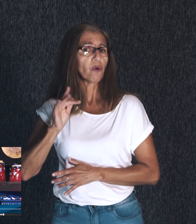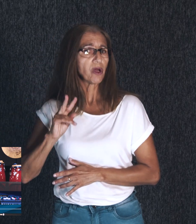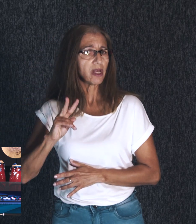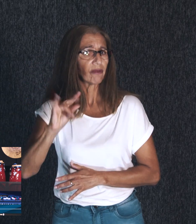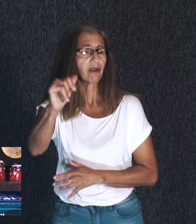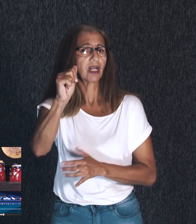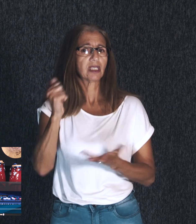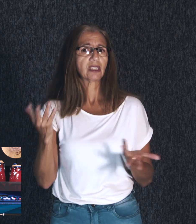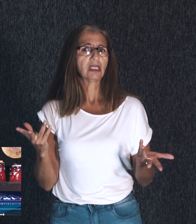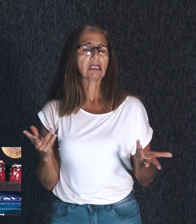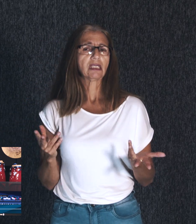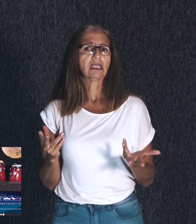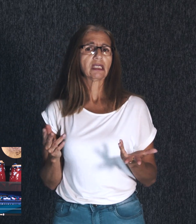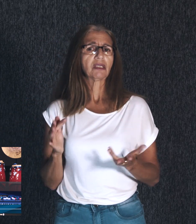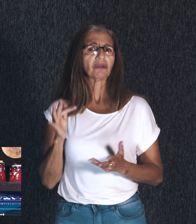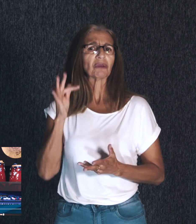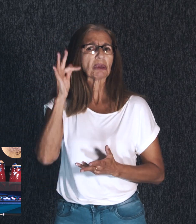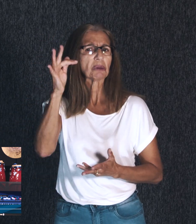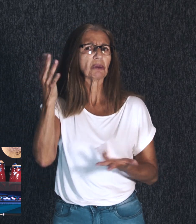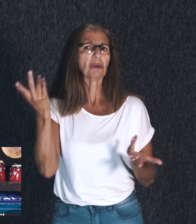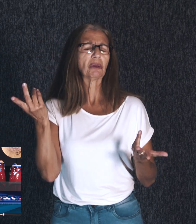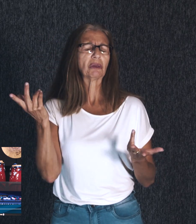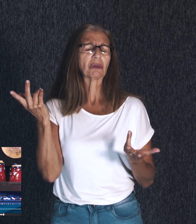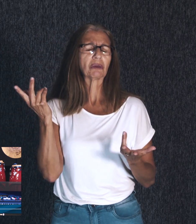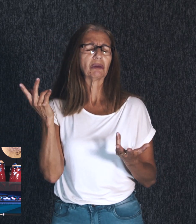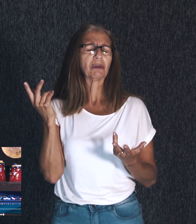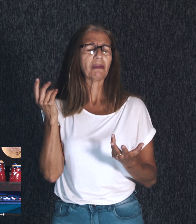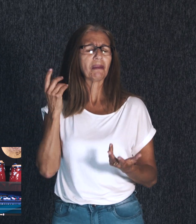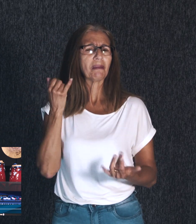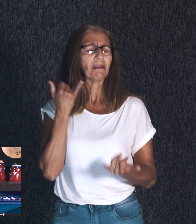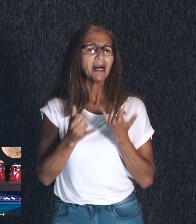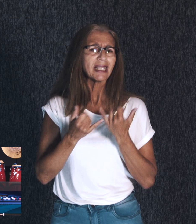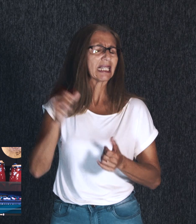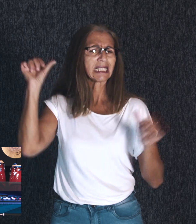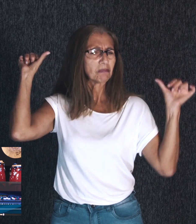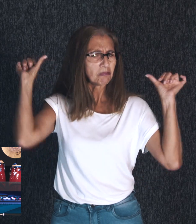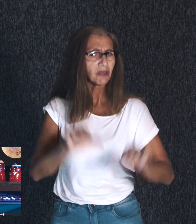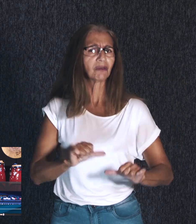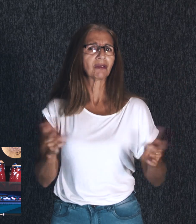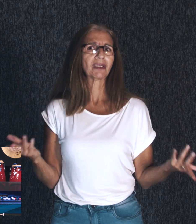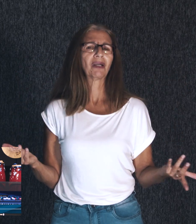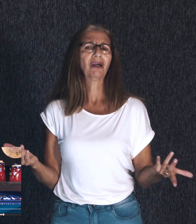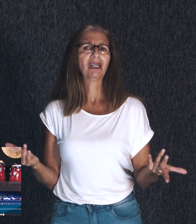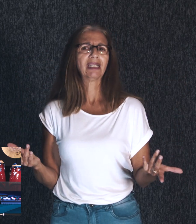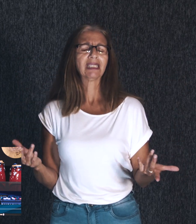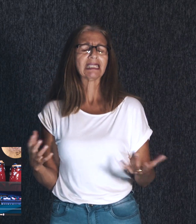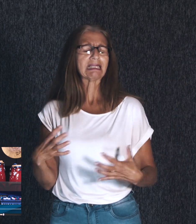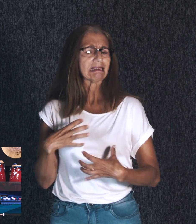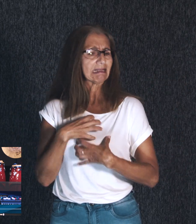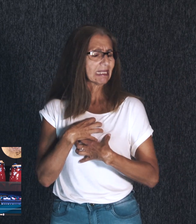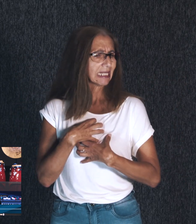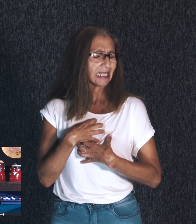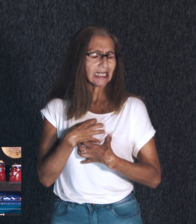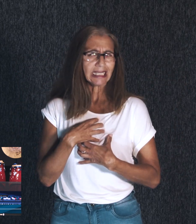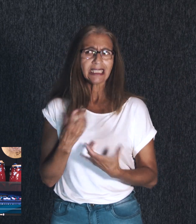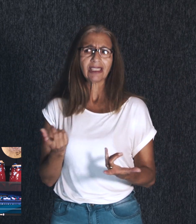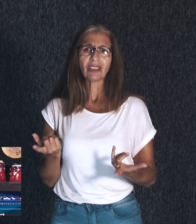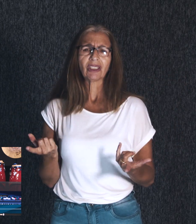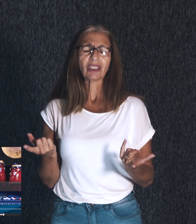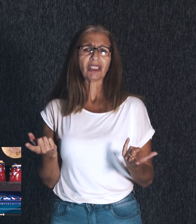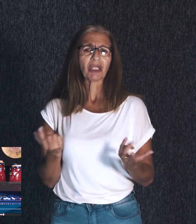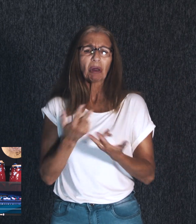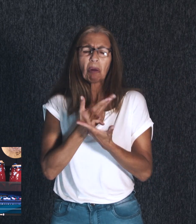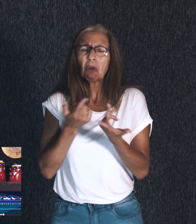O conceito também se refere ao receio ou à apreensão que alguém tem de que venha acontecer algo